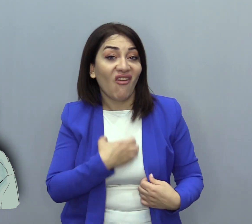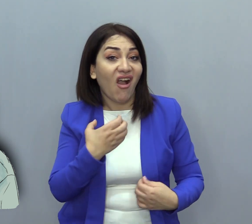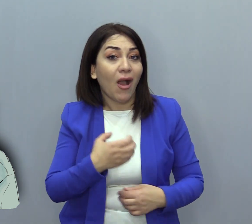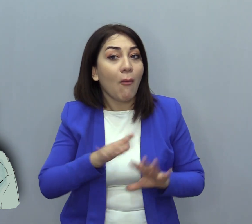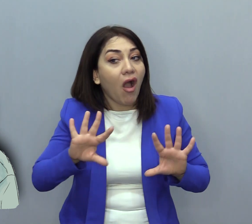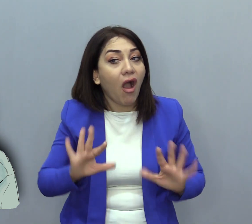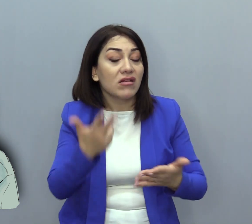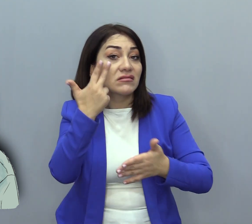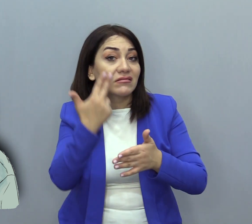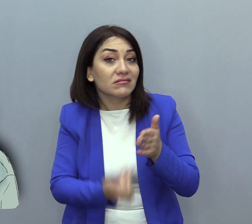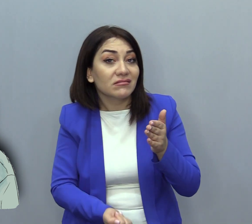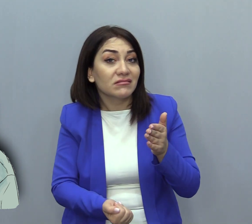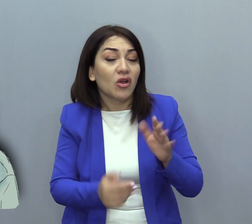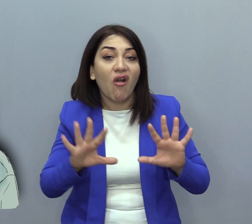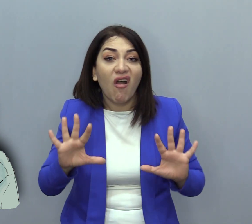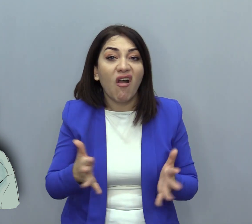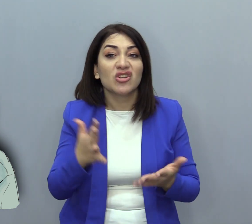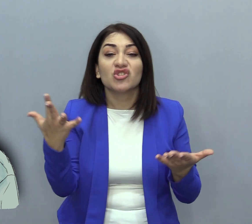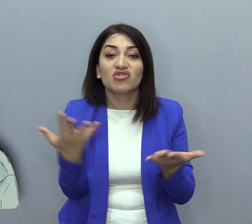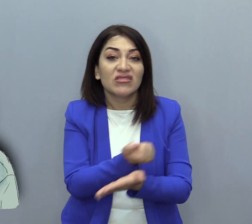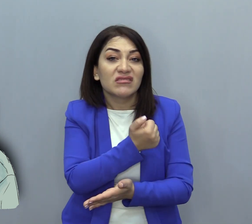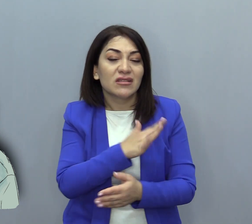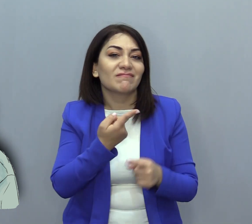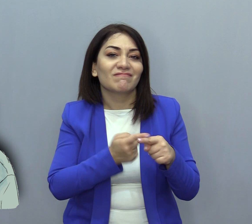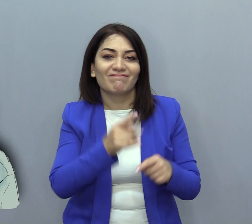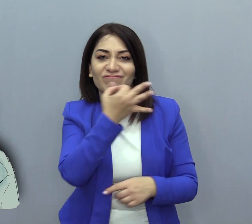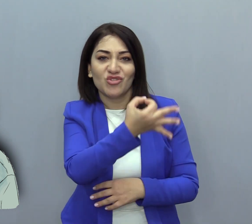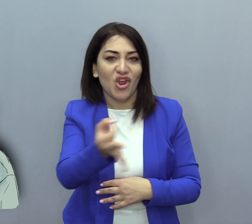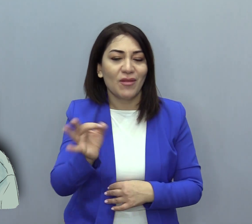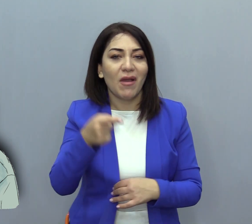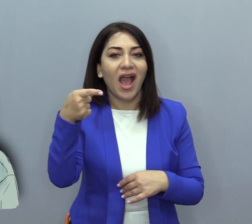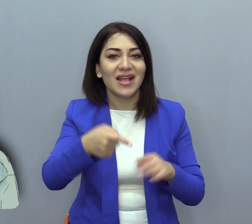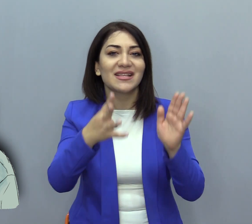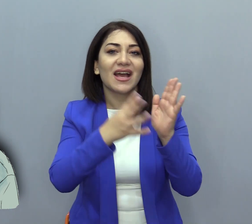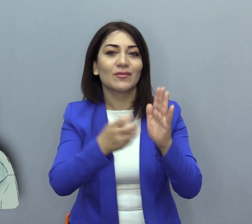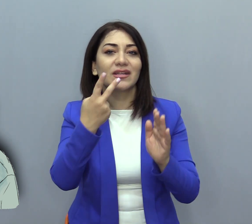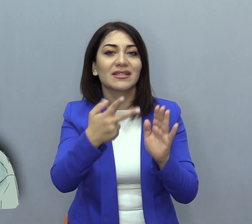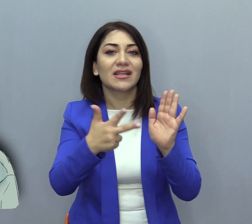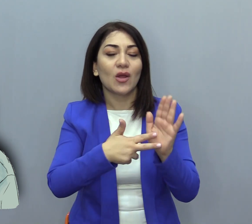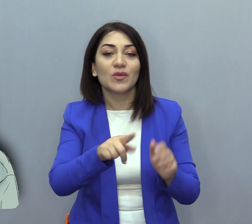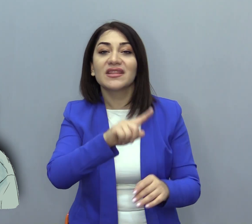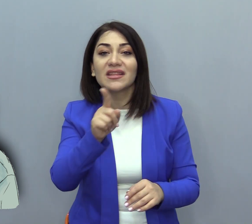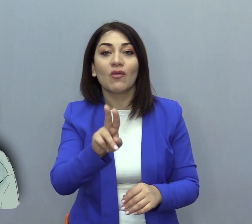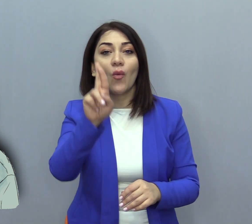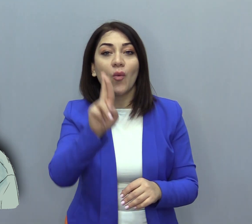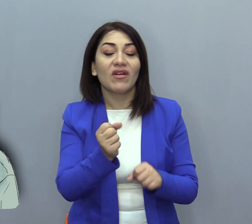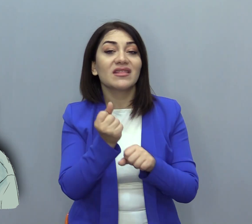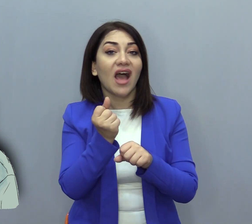զախող վեր ու բան էլ չստացվեր։ 1928 թվականի հունվարի 13-ին երկու